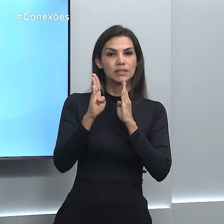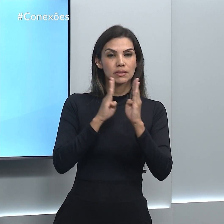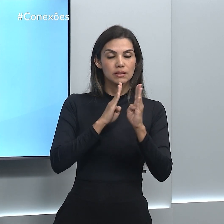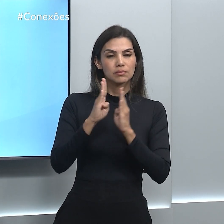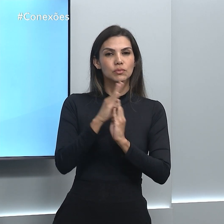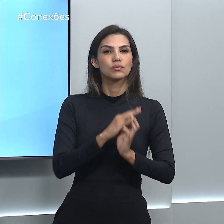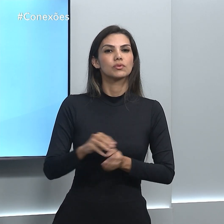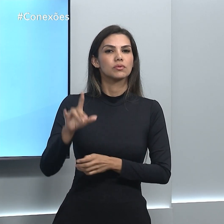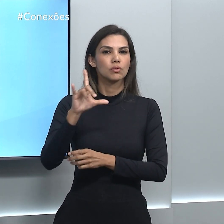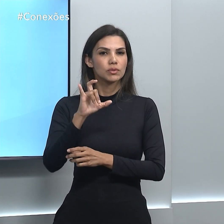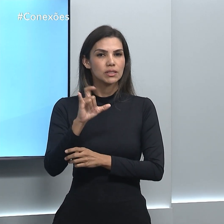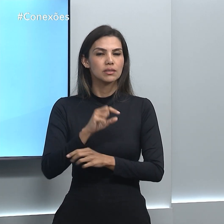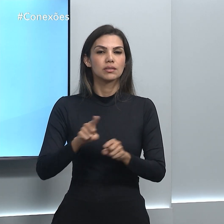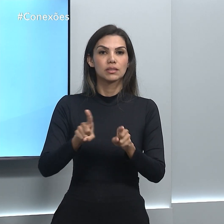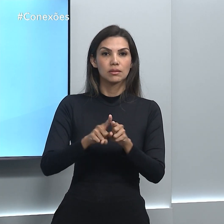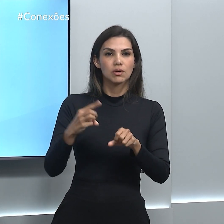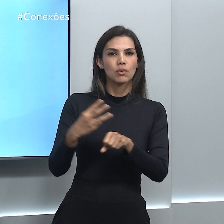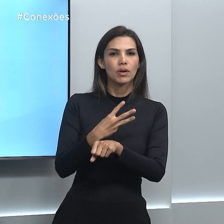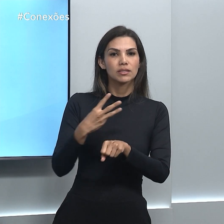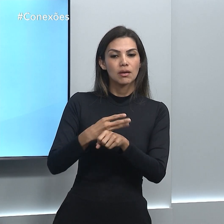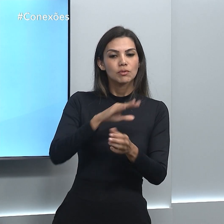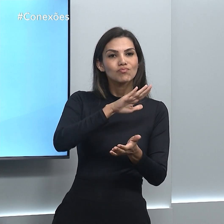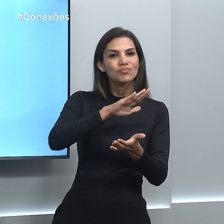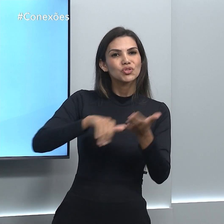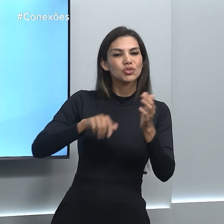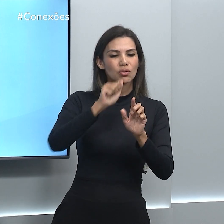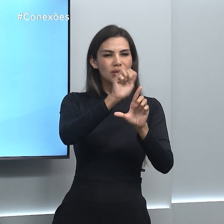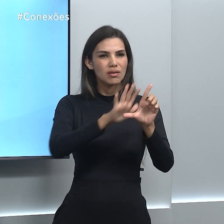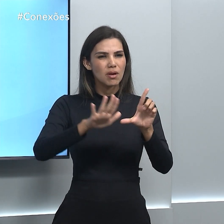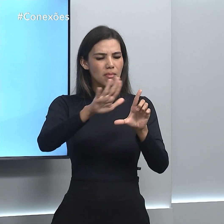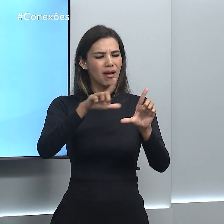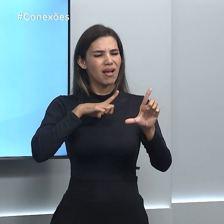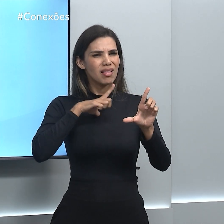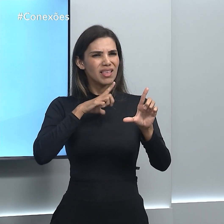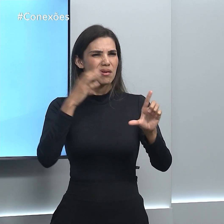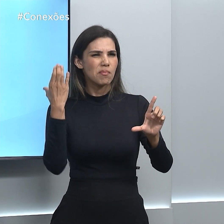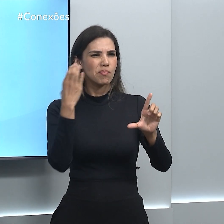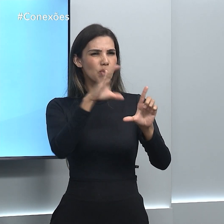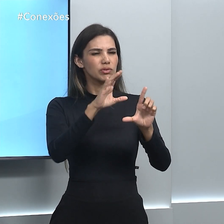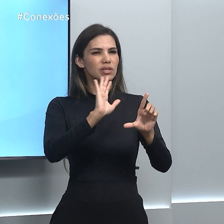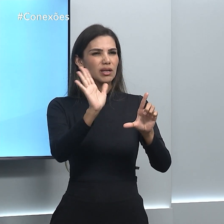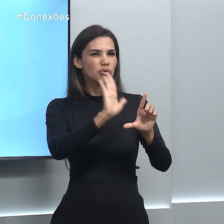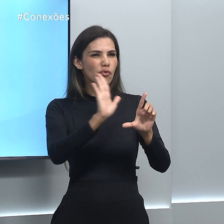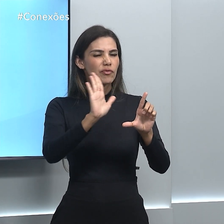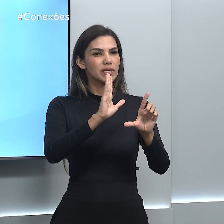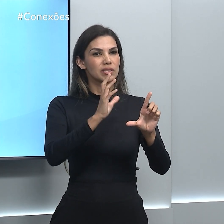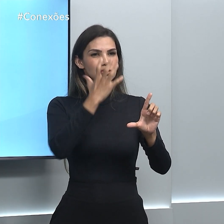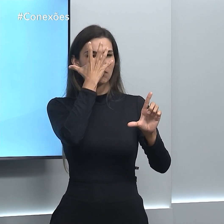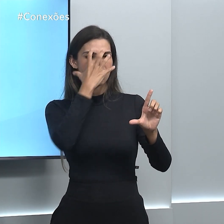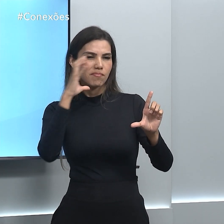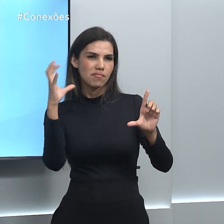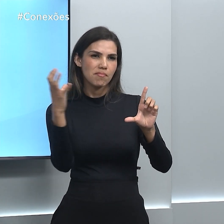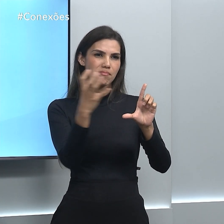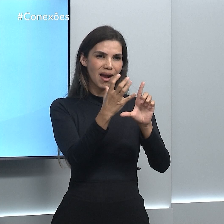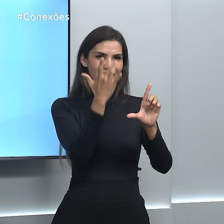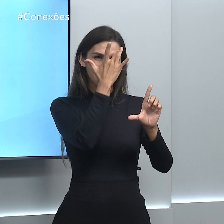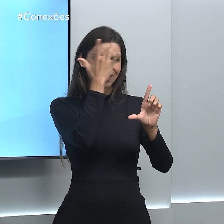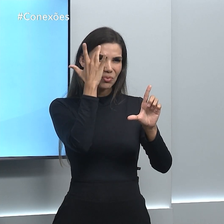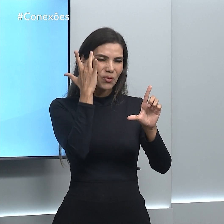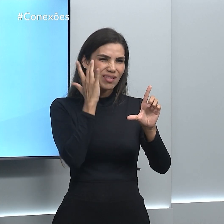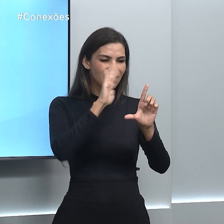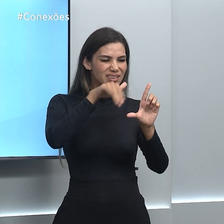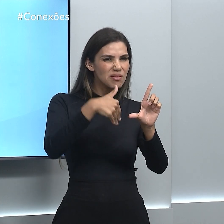WhatsApp, removeu das plataformas um vídeo adulterado com inteligência artificial, em que o ministro da Fazenda, Fernando